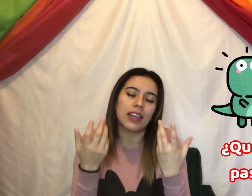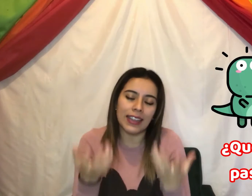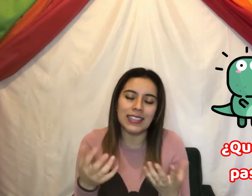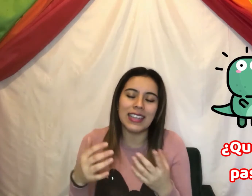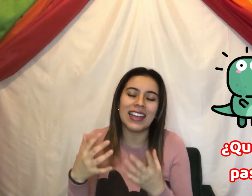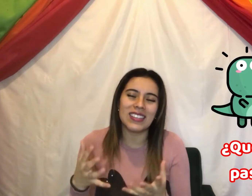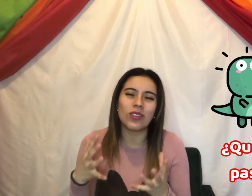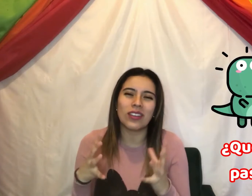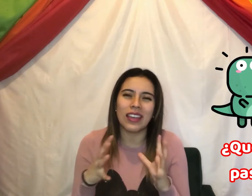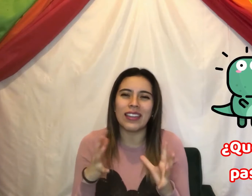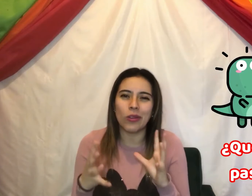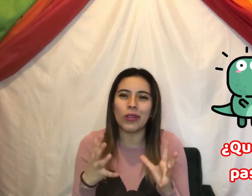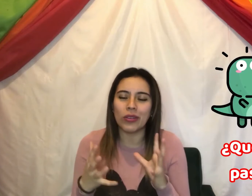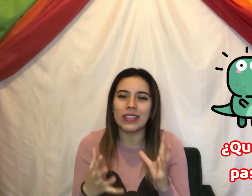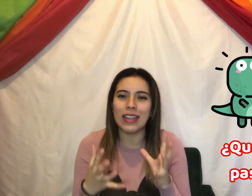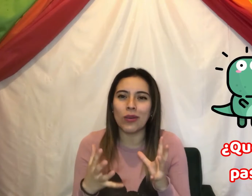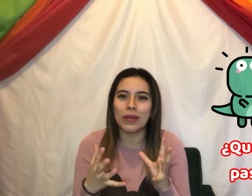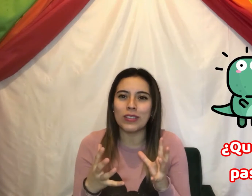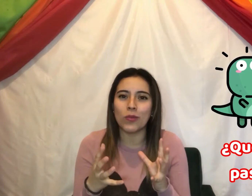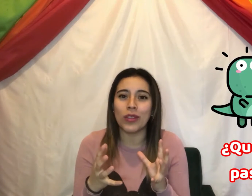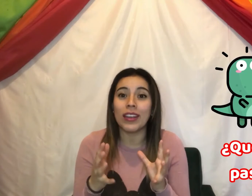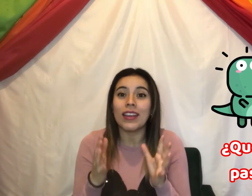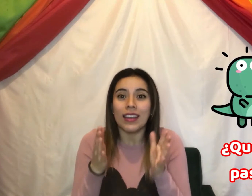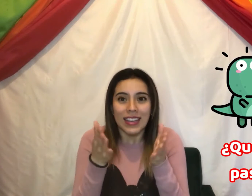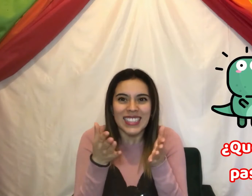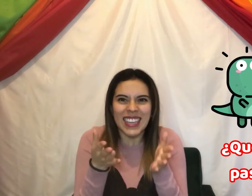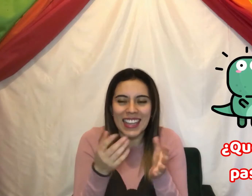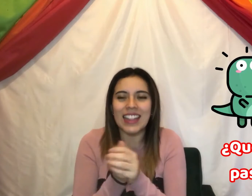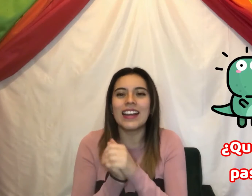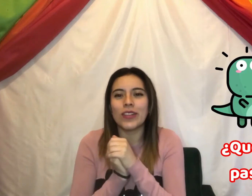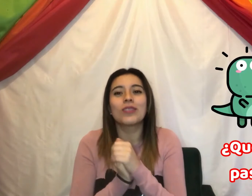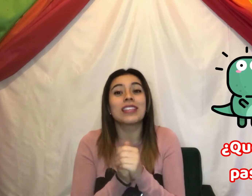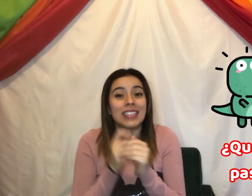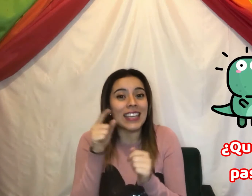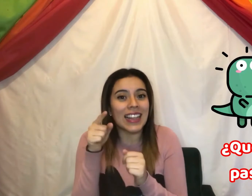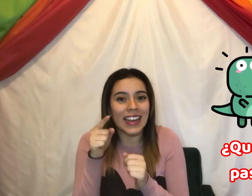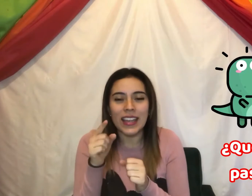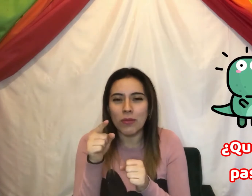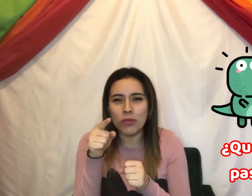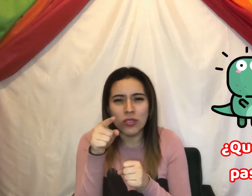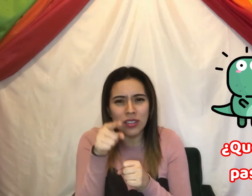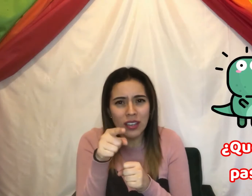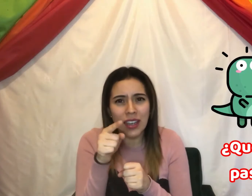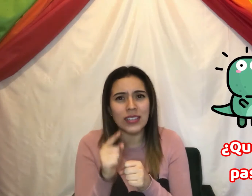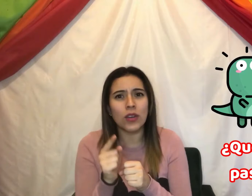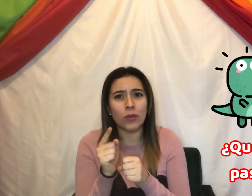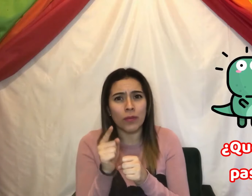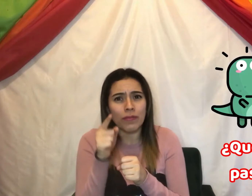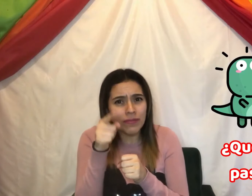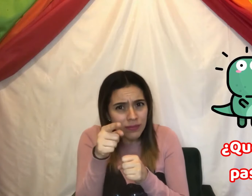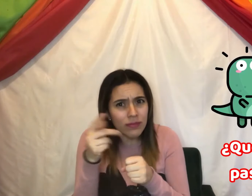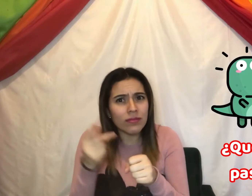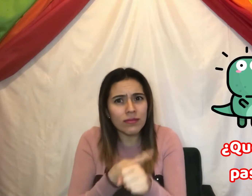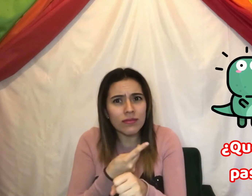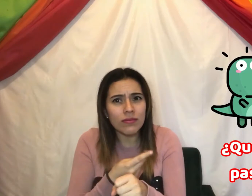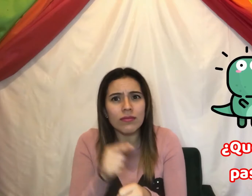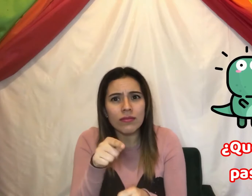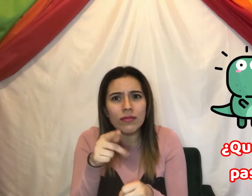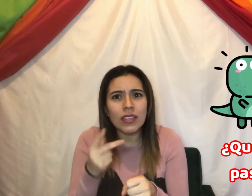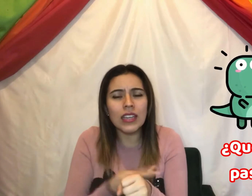este caso, en el cuento que es algo más como de señalar, entonces señalaríamos así como, ¿qué te